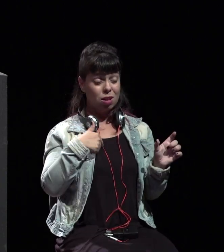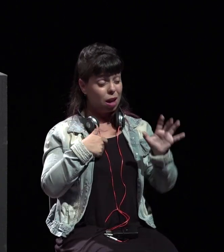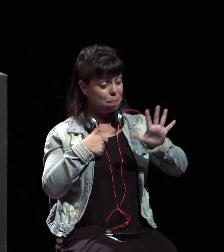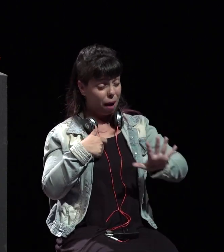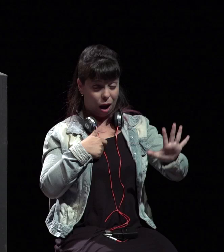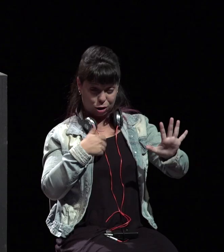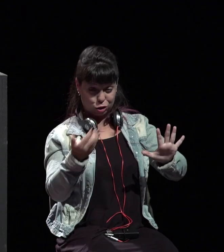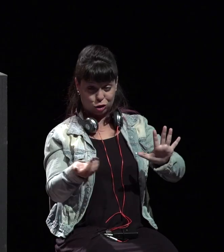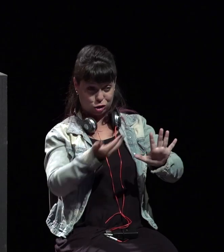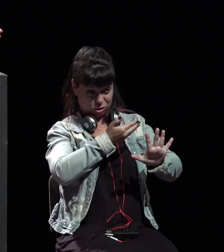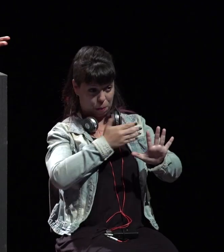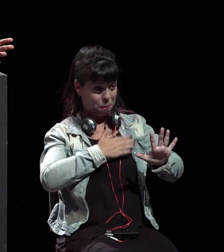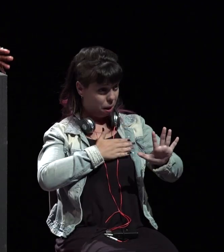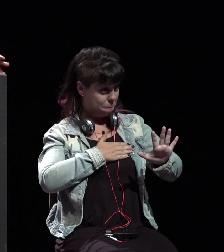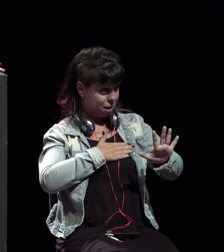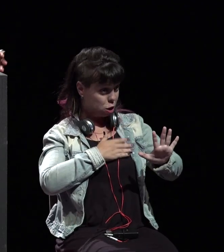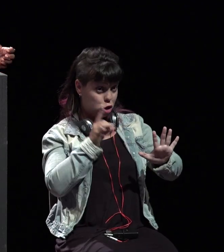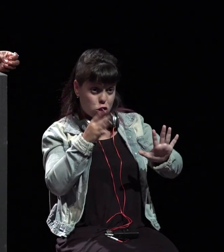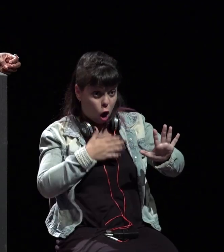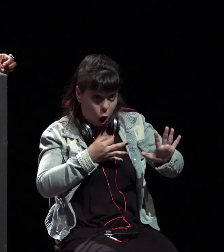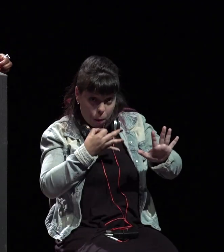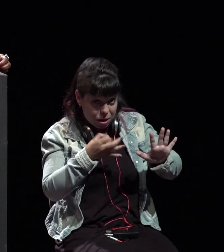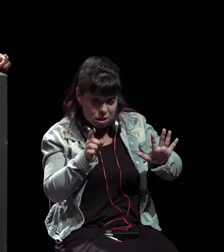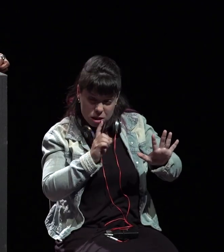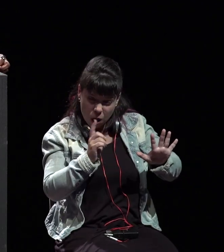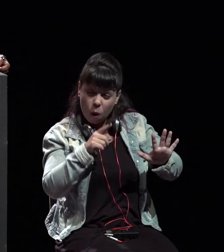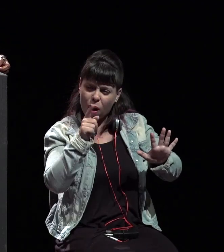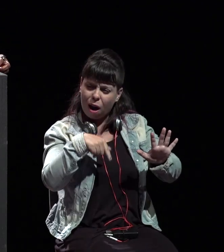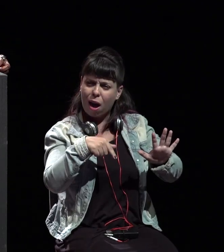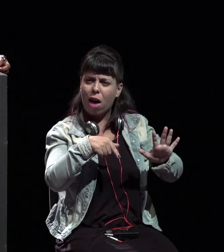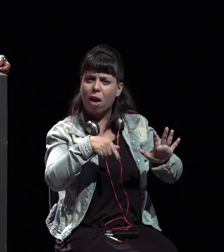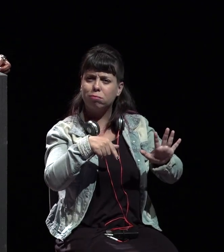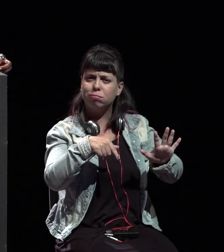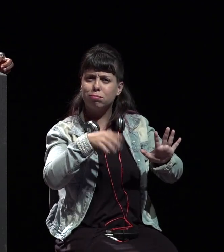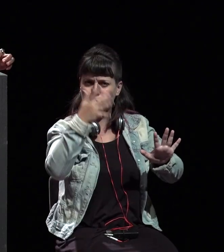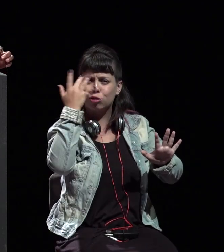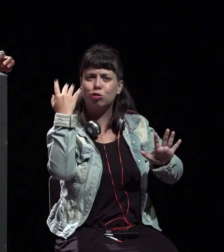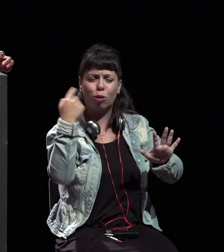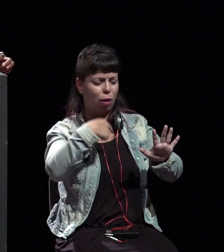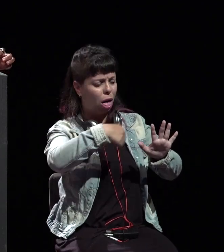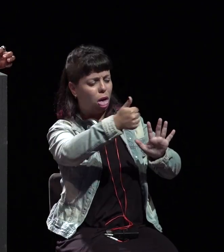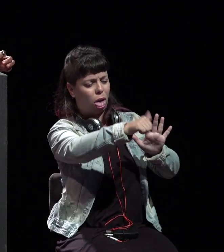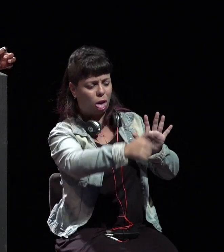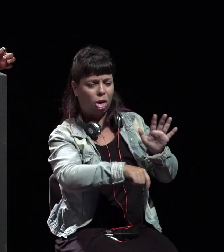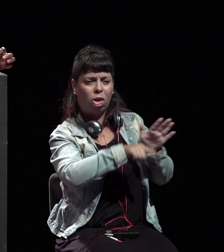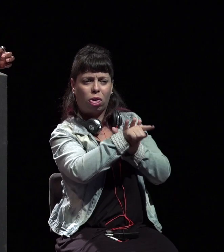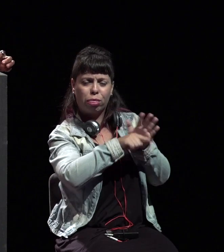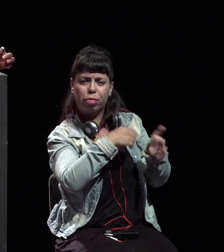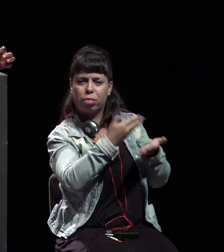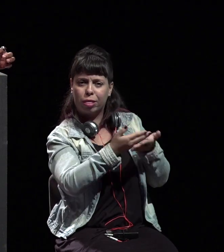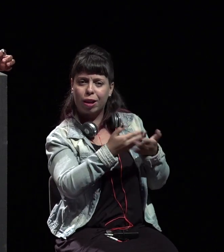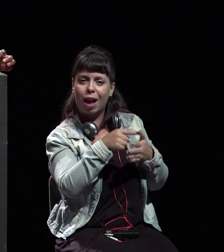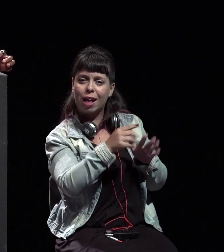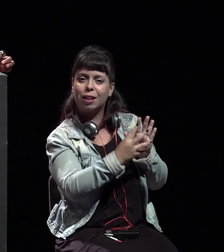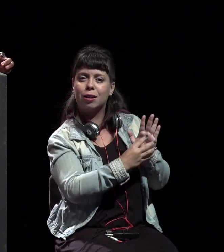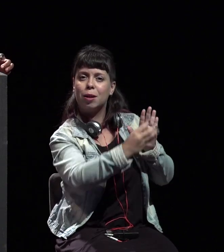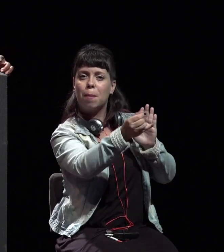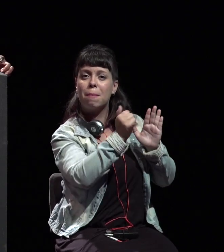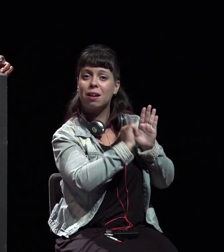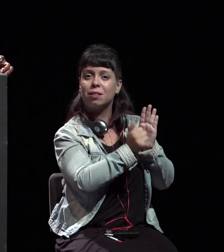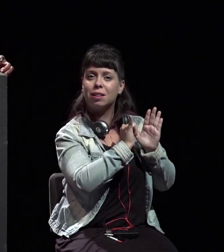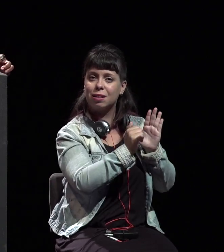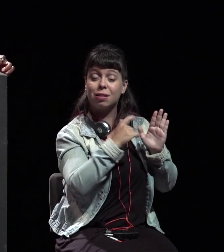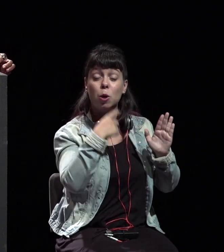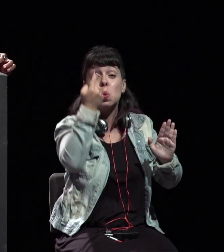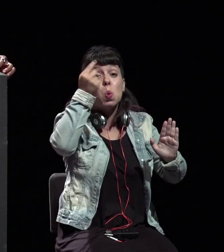mas é uma imagem muito avaliada, muito examinada, mas ela funda uma matriz discursiva a partir de um